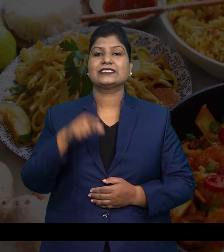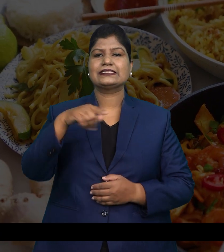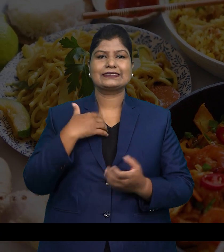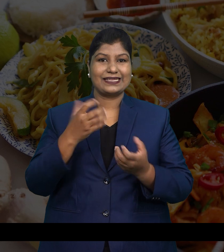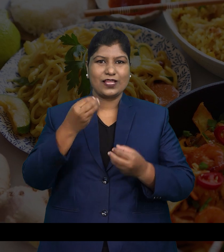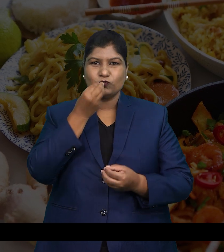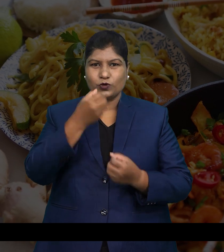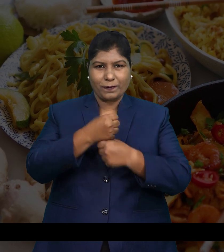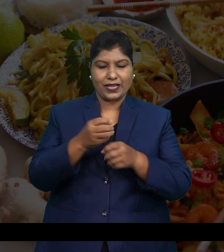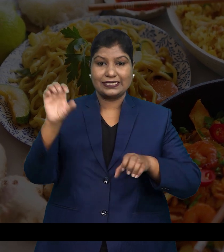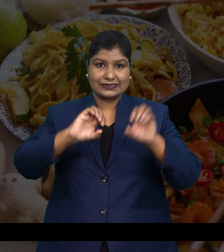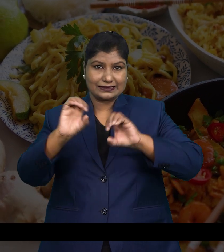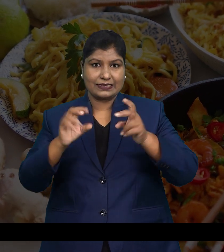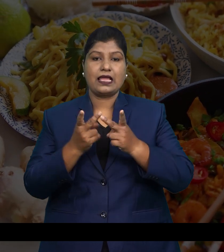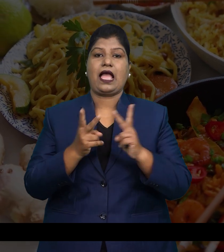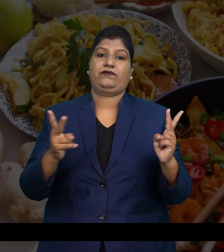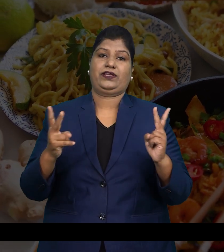साहित्य,